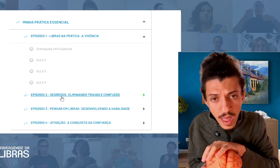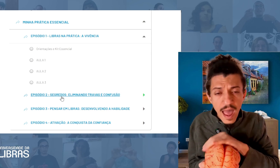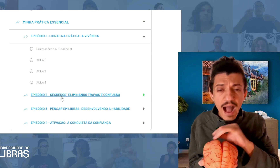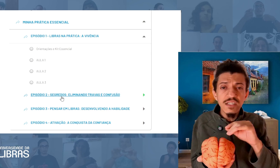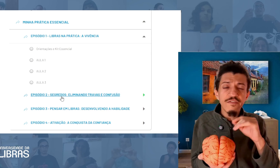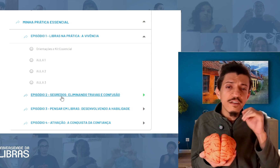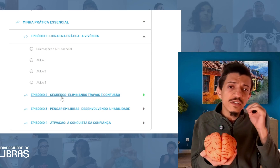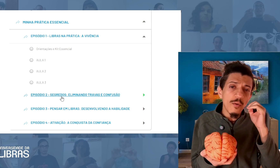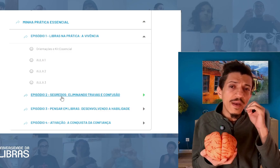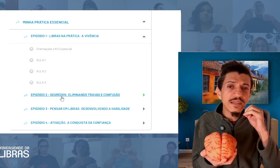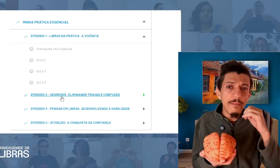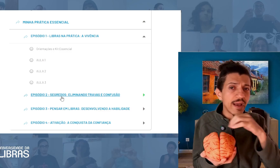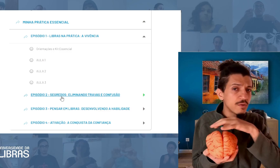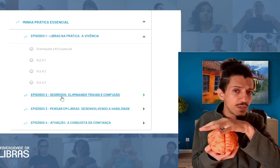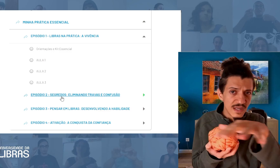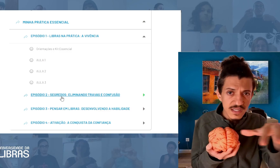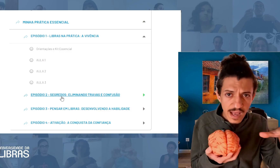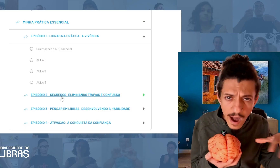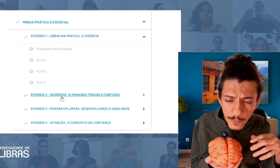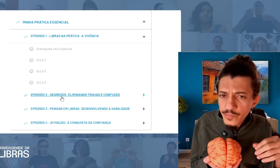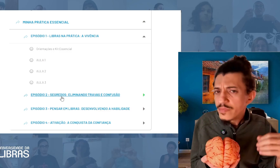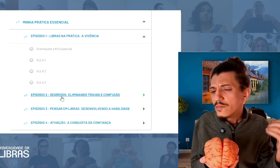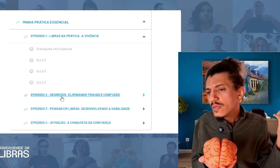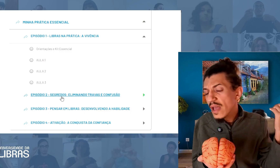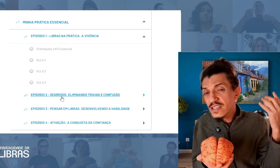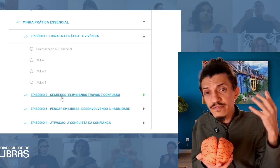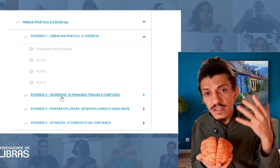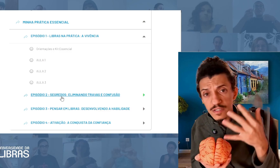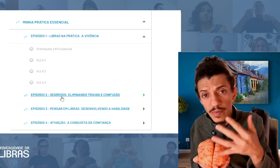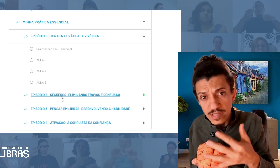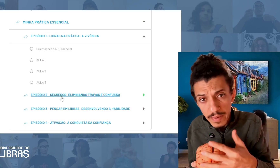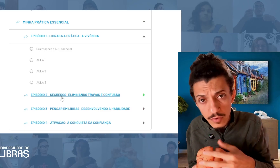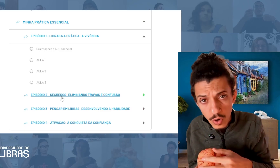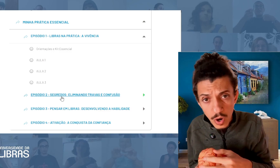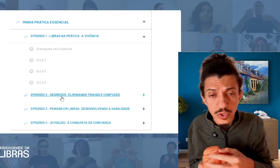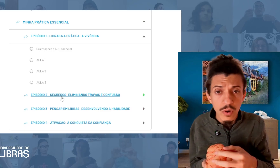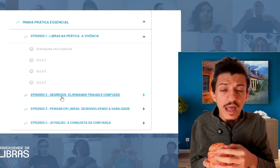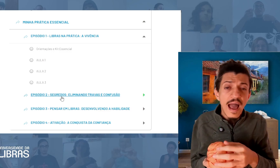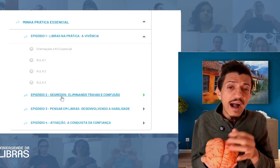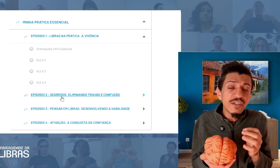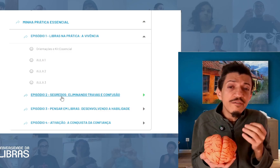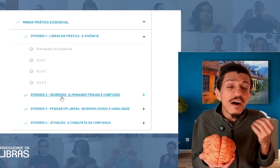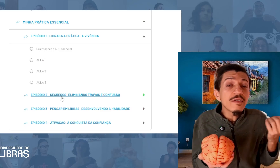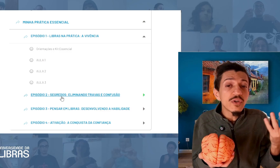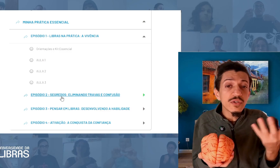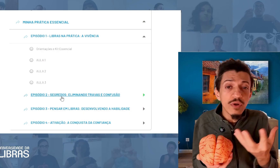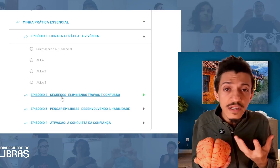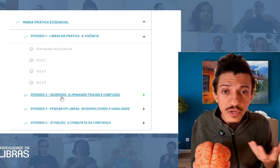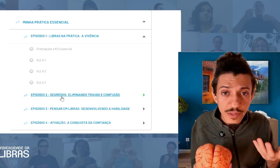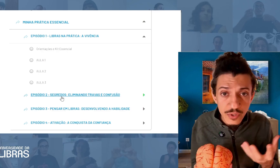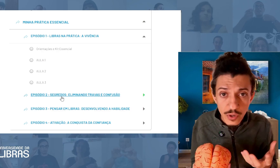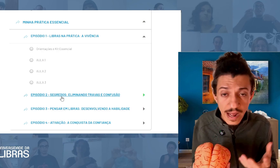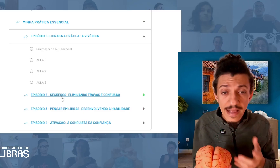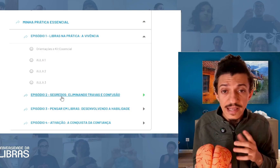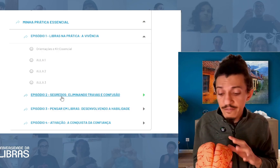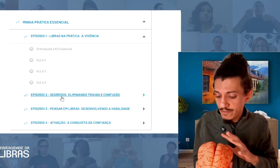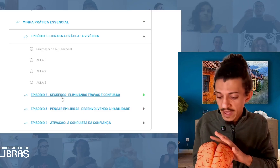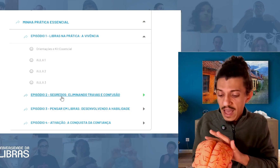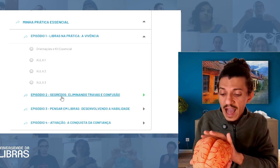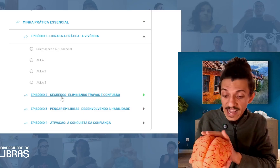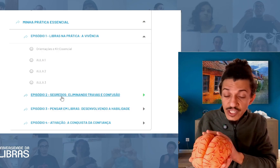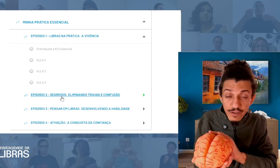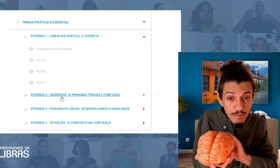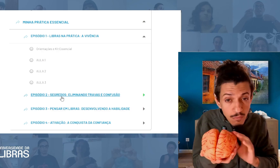racional, ativando o seu pensamento espacial, ativando seu pensamento lógico, ativando as suas conexões emocionais,